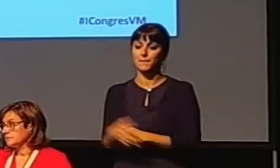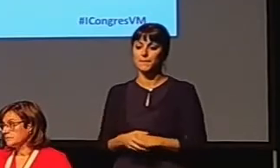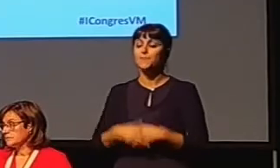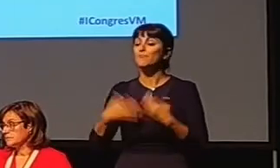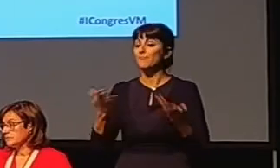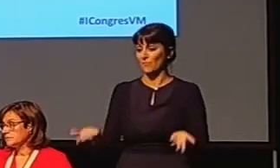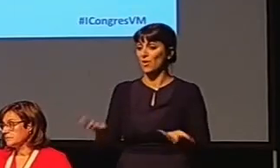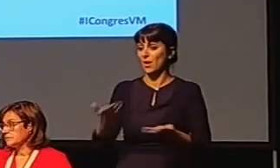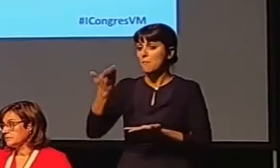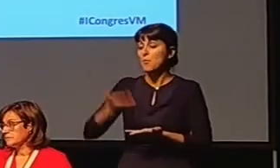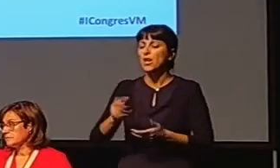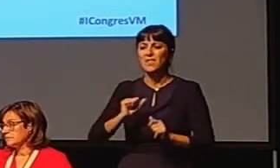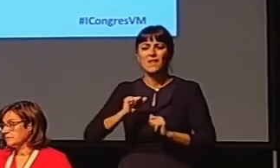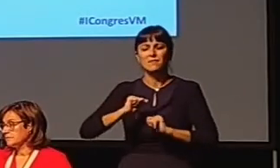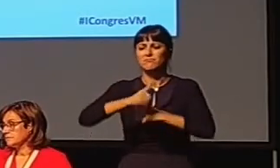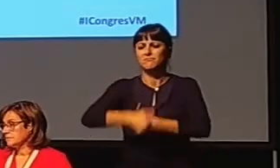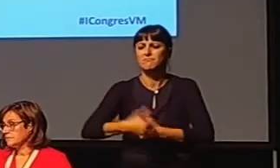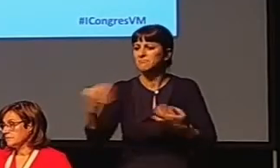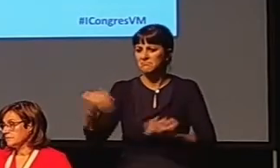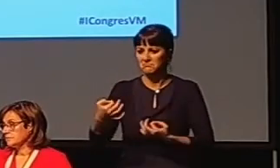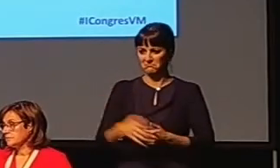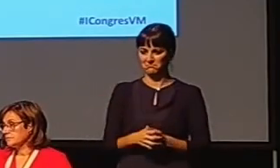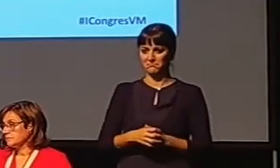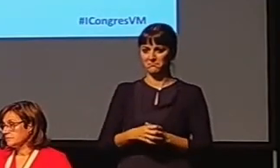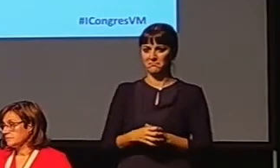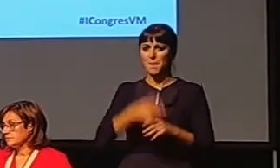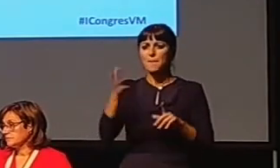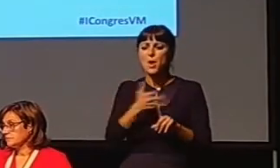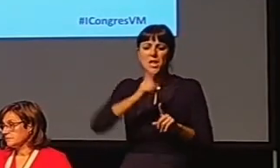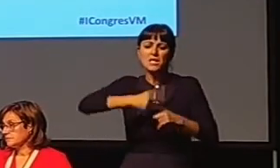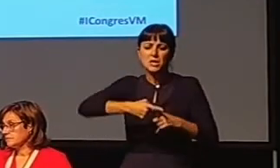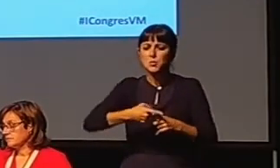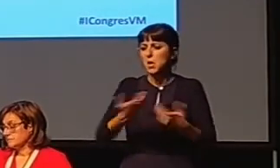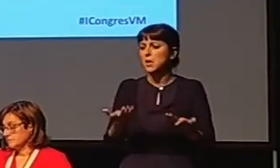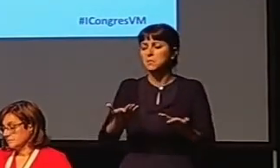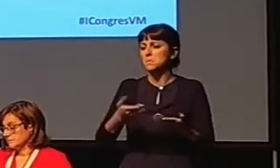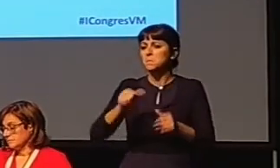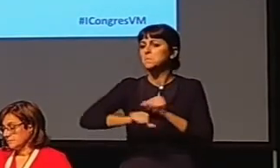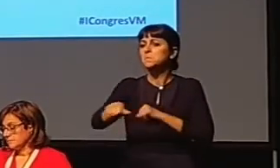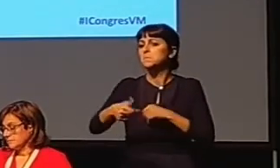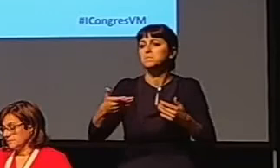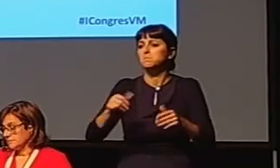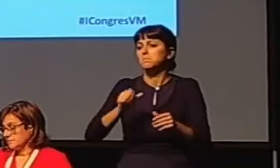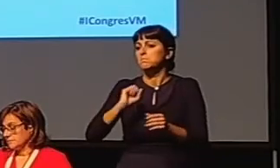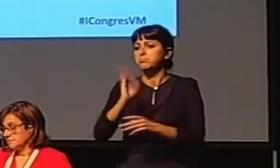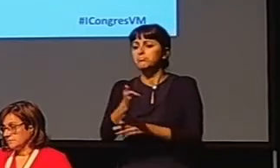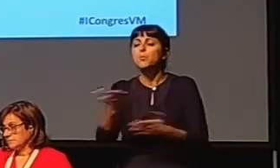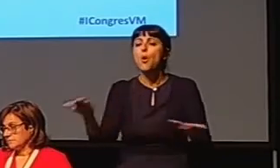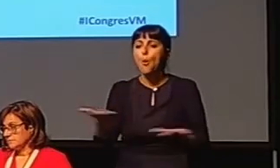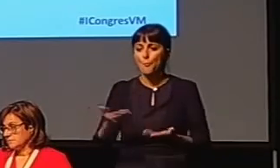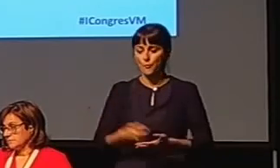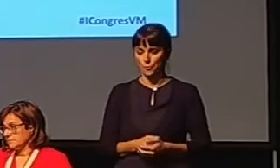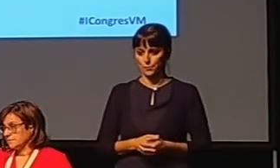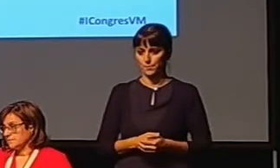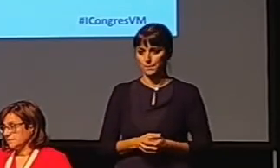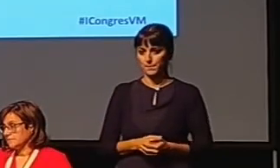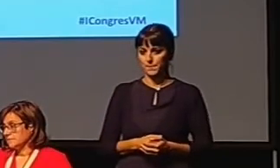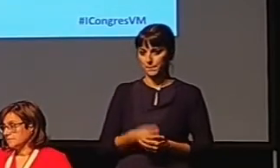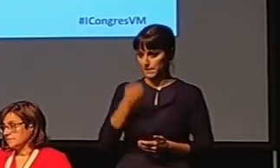estem jugant en aquesta violència sexual, o sigui, què hi ha en joc en aquesta violència sexual. I per això també és tan important entendre algunes